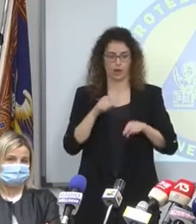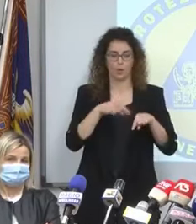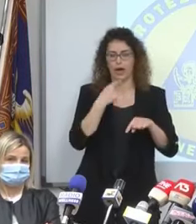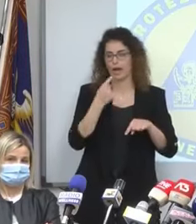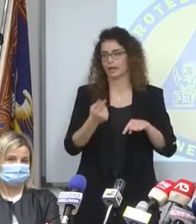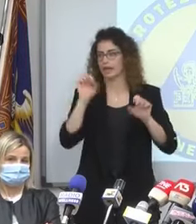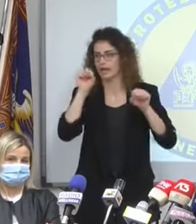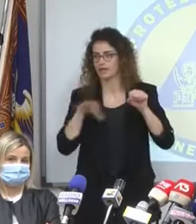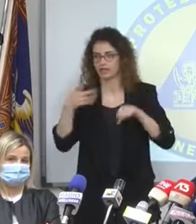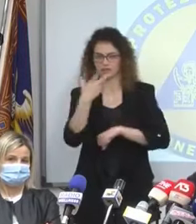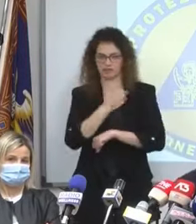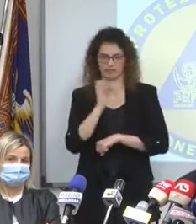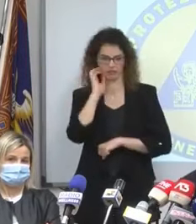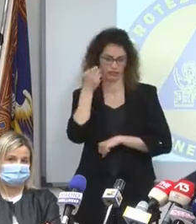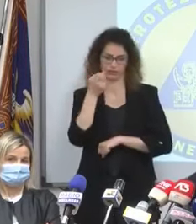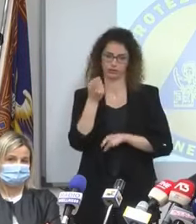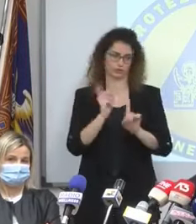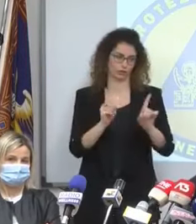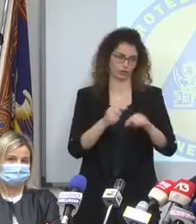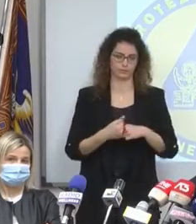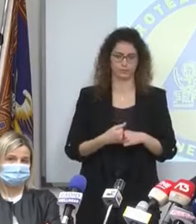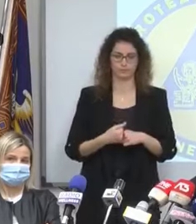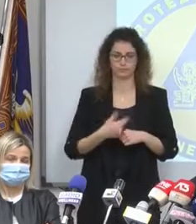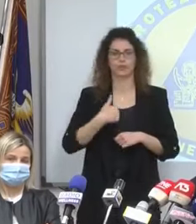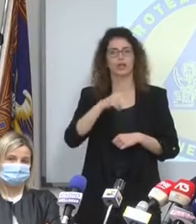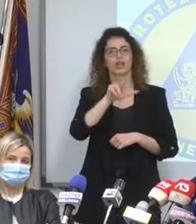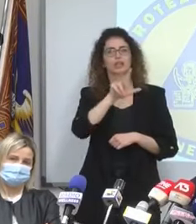no. Ma quindi nei